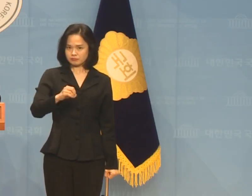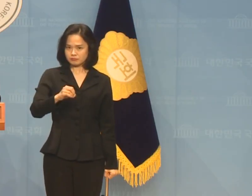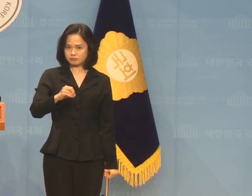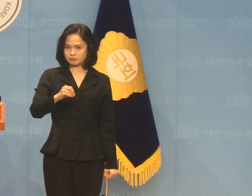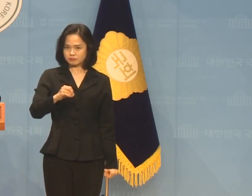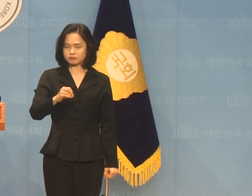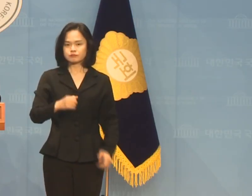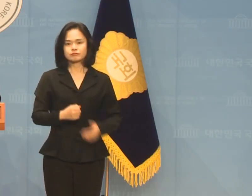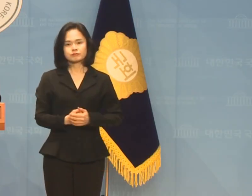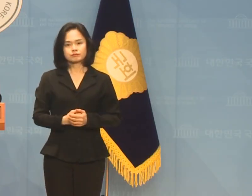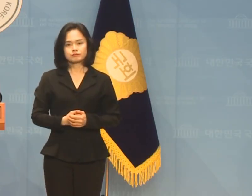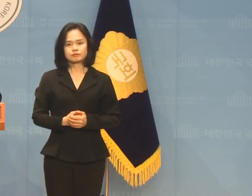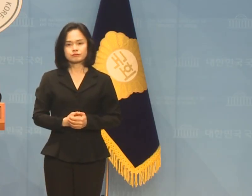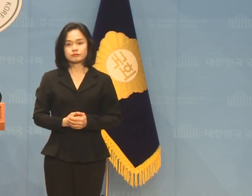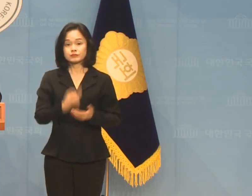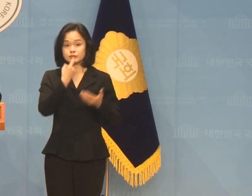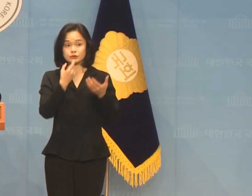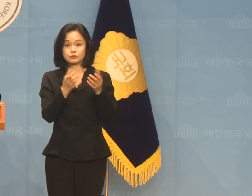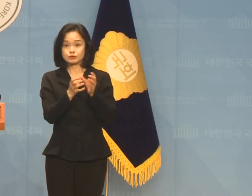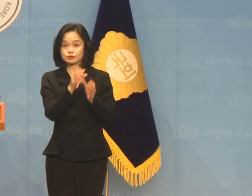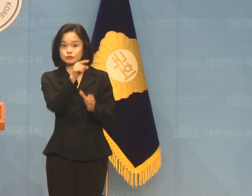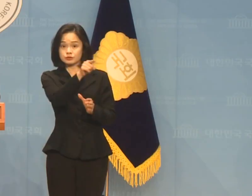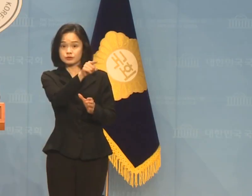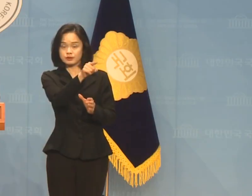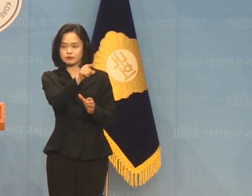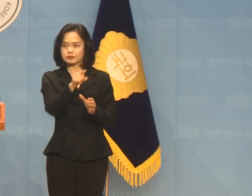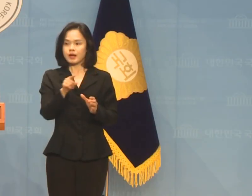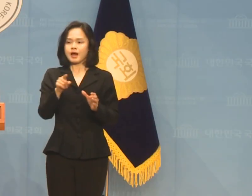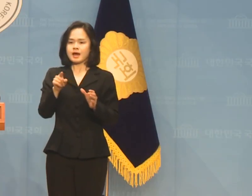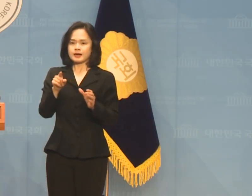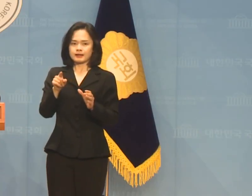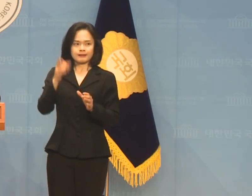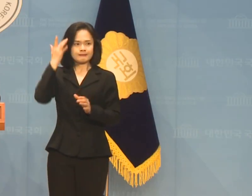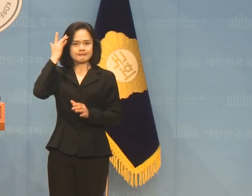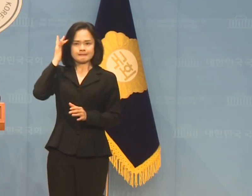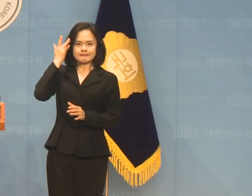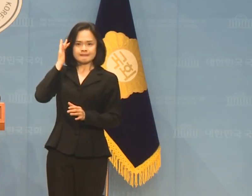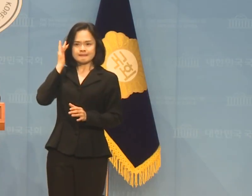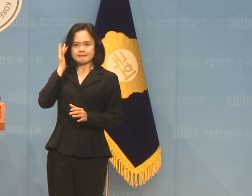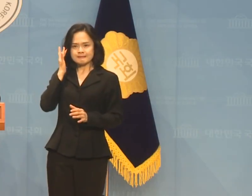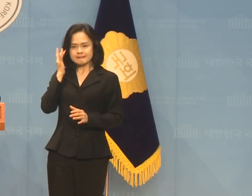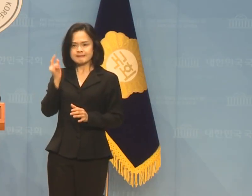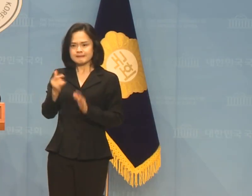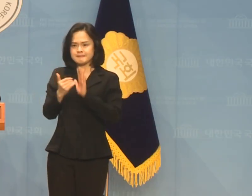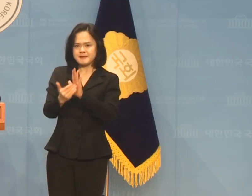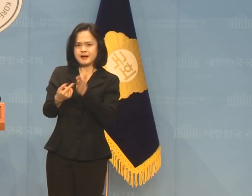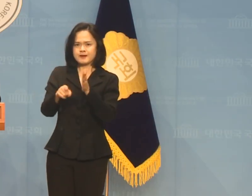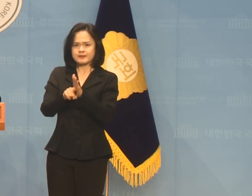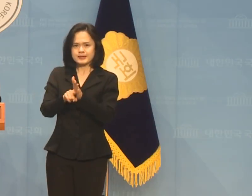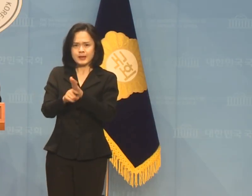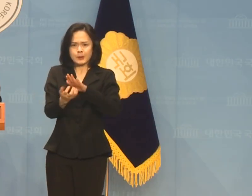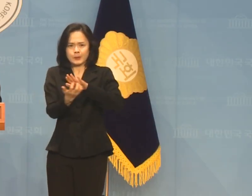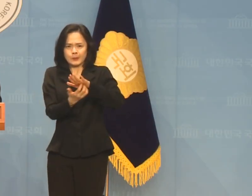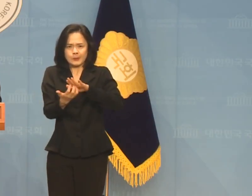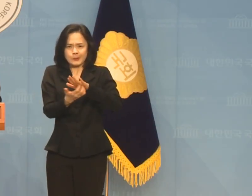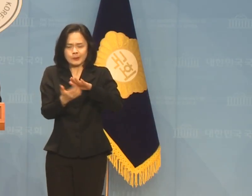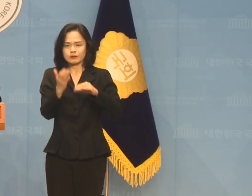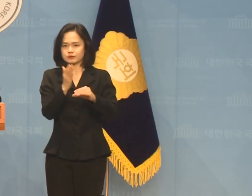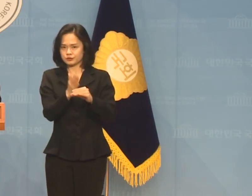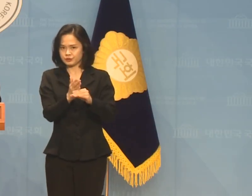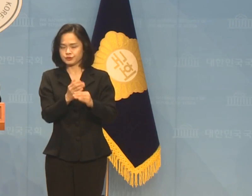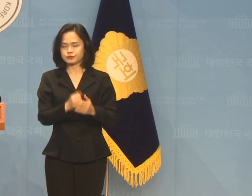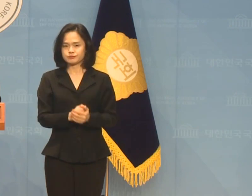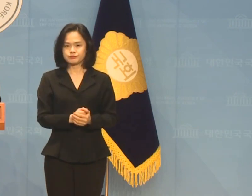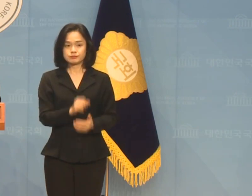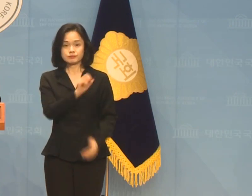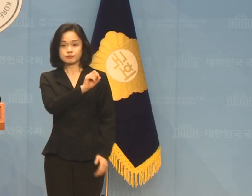하자 민주당 등의 발버둥 역시 그게 달하고 있습니다. 야당은